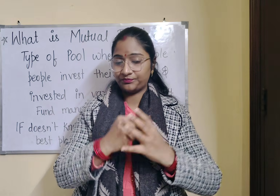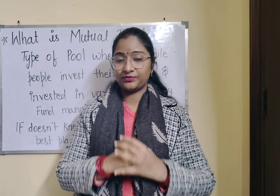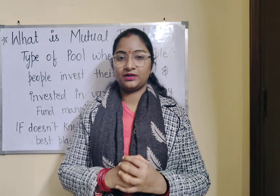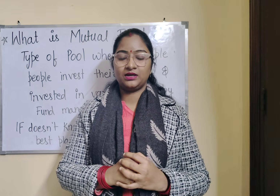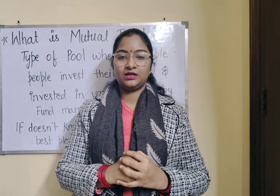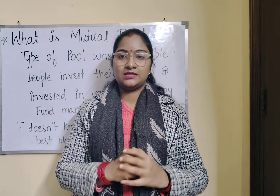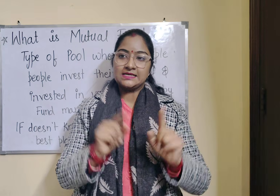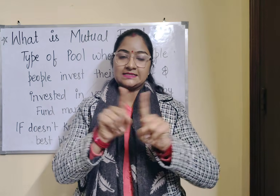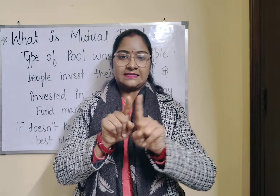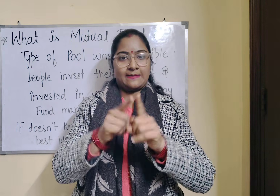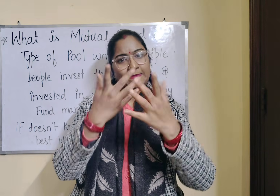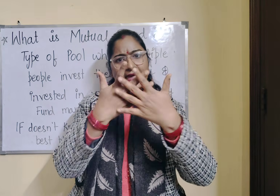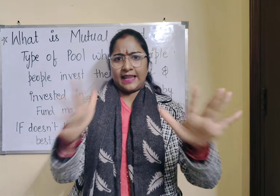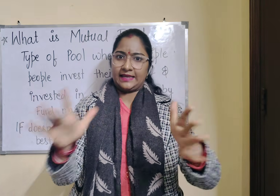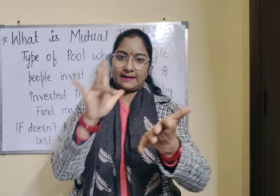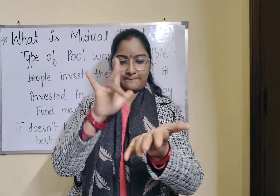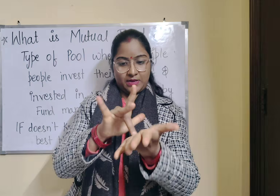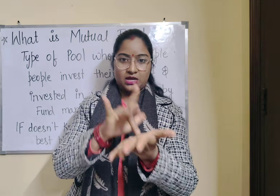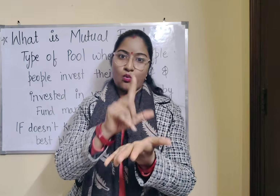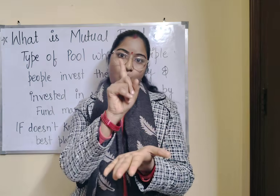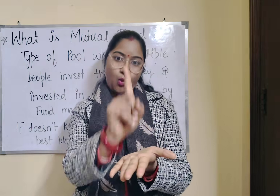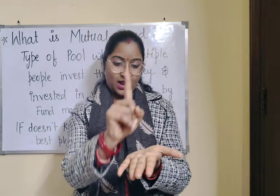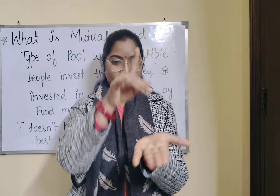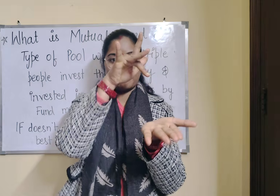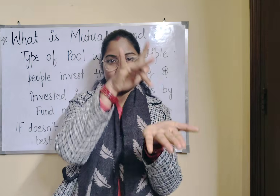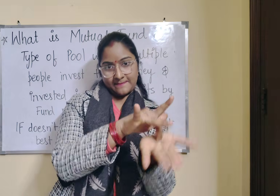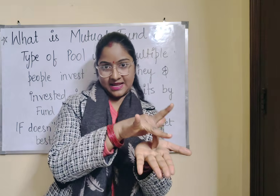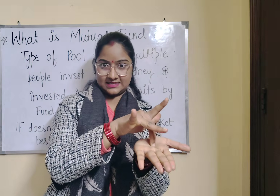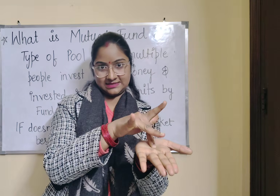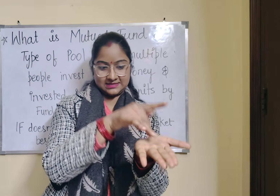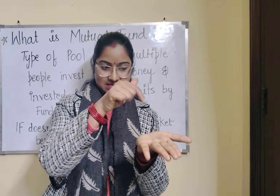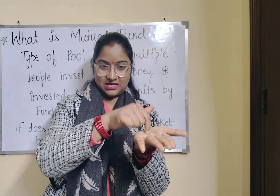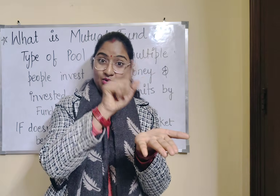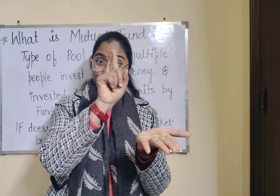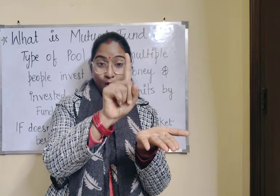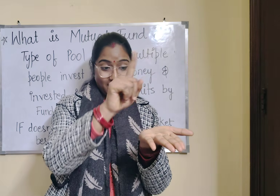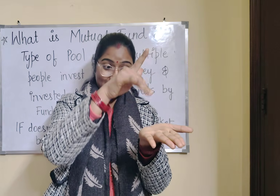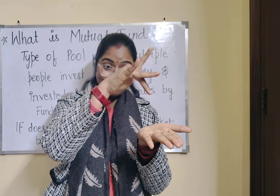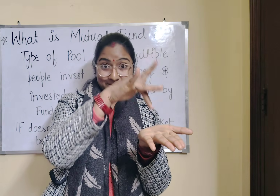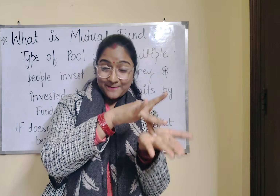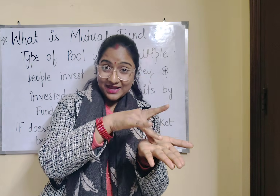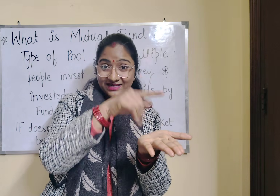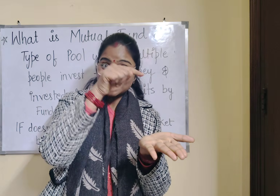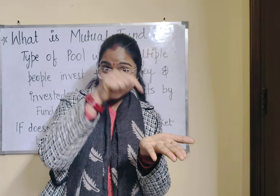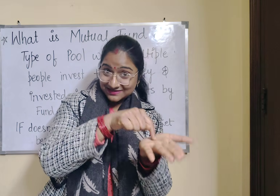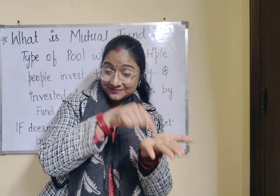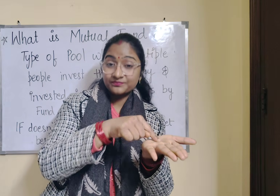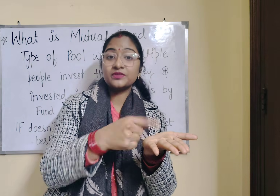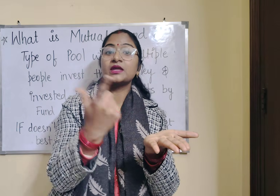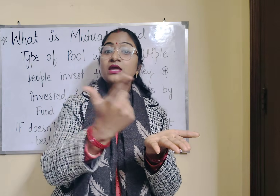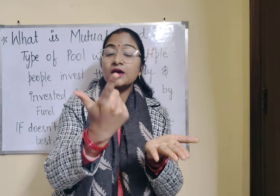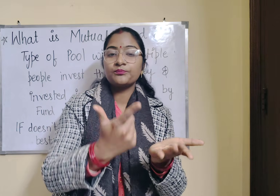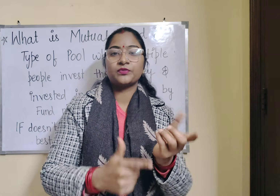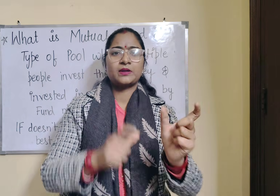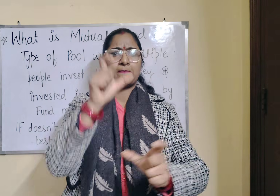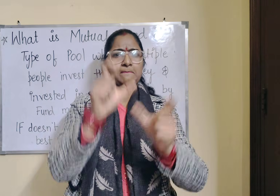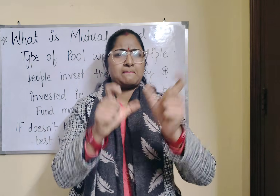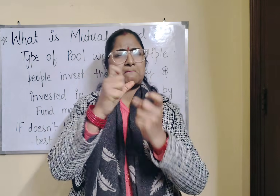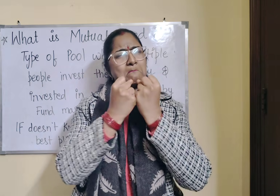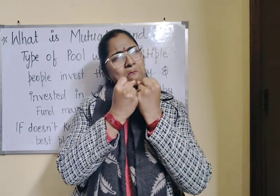अगर मैं बताऊं जो म्यूचुअल फंड का मतलब पहले मैं एक्सप्लेन करती हूँ। समझ लीजिए कोई भी एक जगह है, ठीक है, वो एक जो जगह है, अब